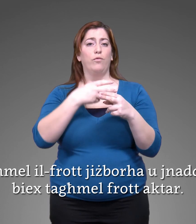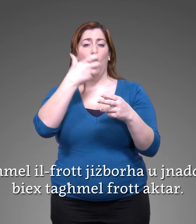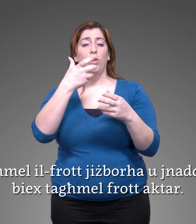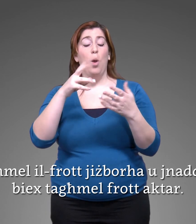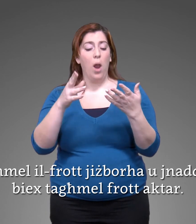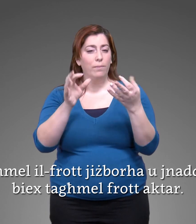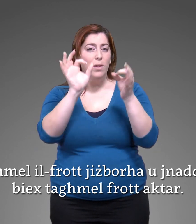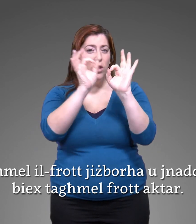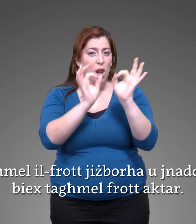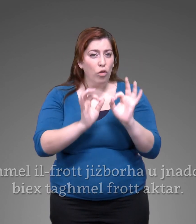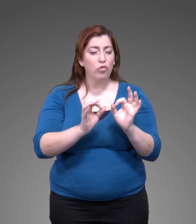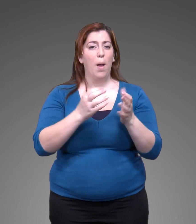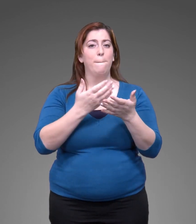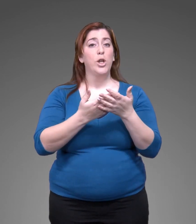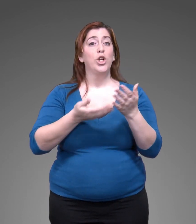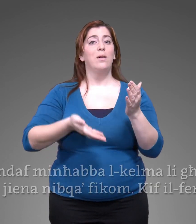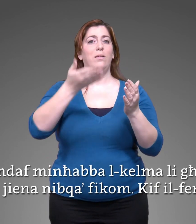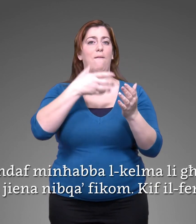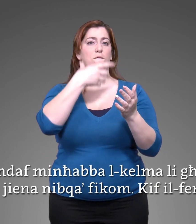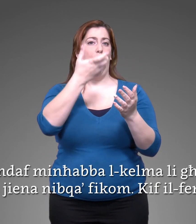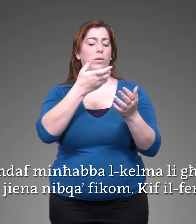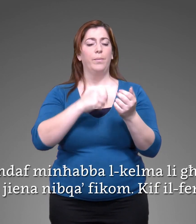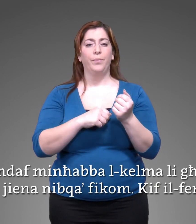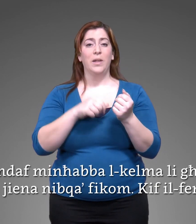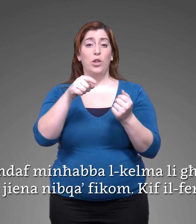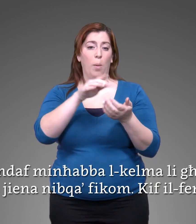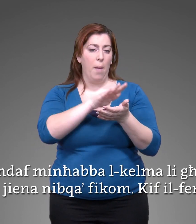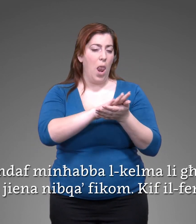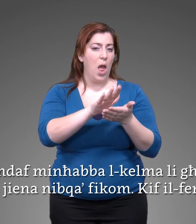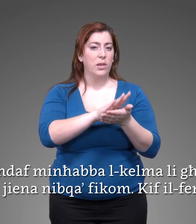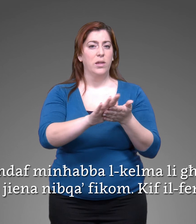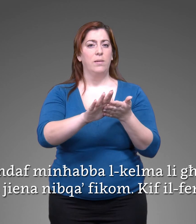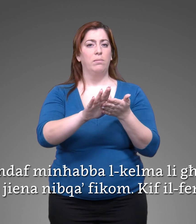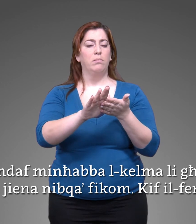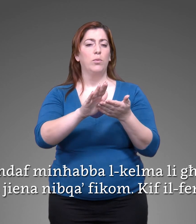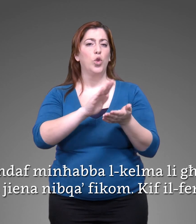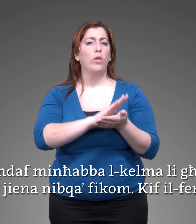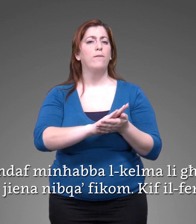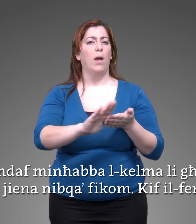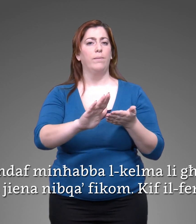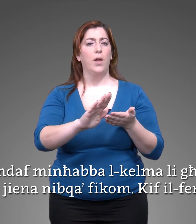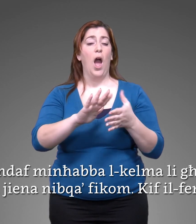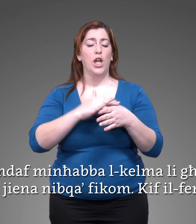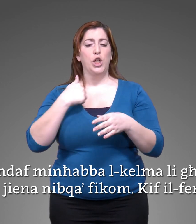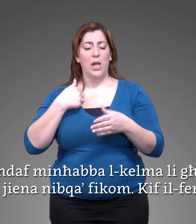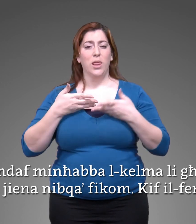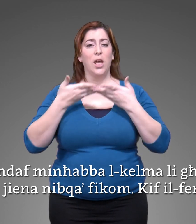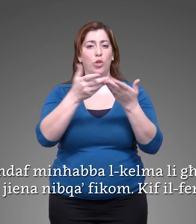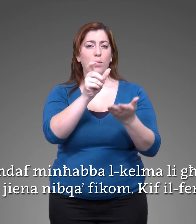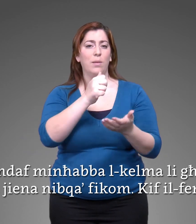taħmel frot taktar Intom ġandaf Min-ħabbal kelma li jattilkom Jibqaw fiħ